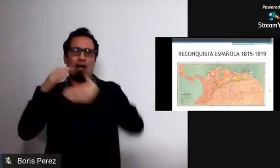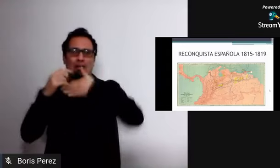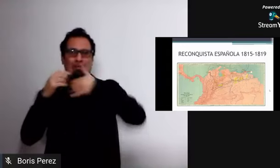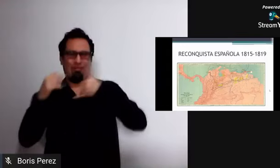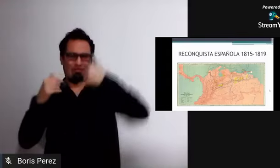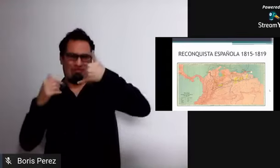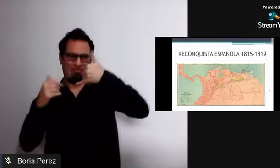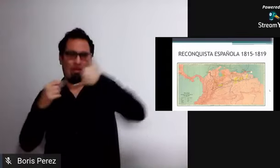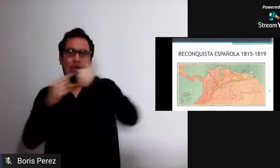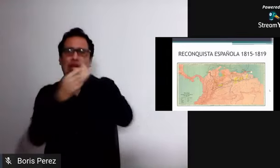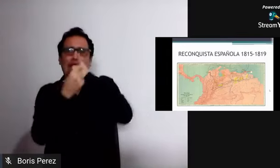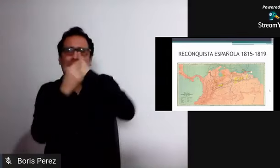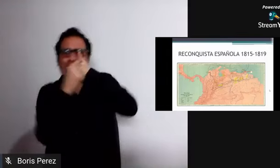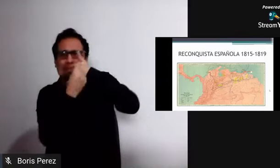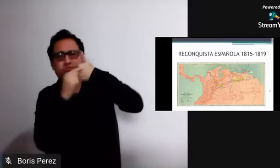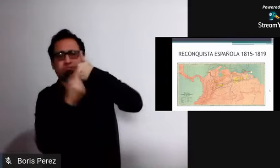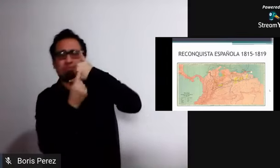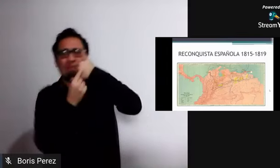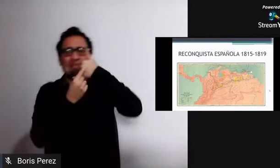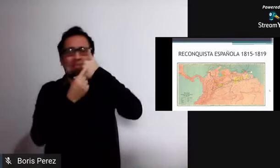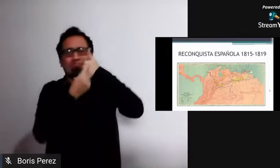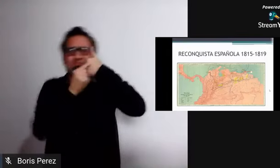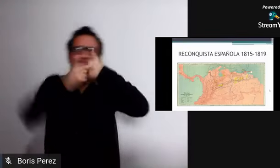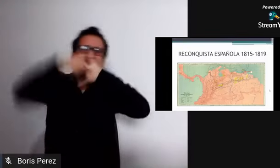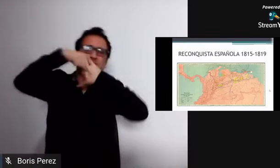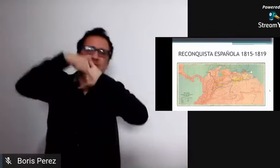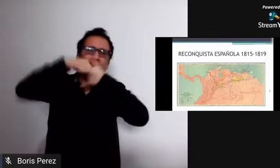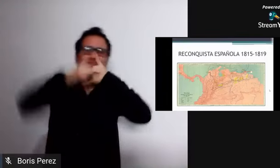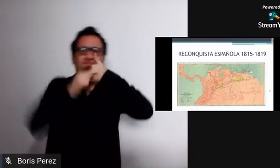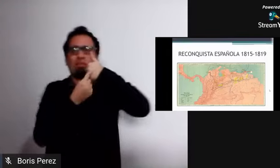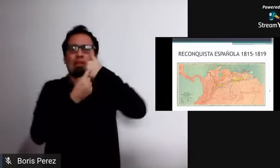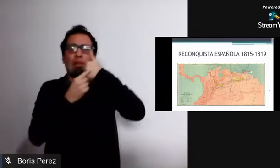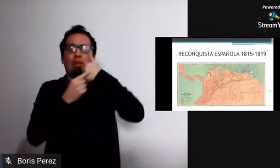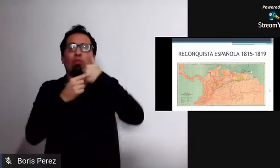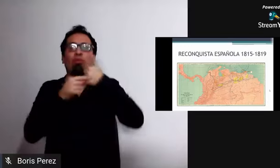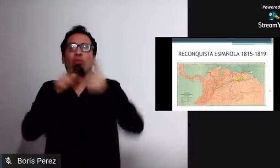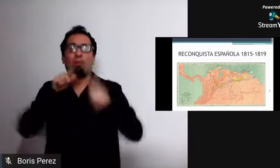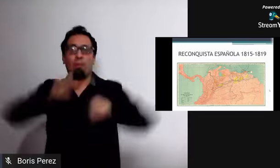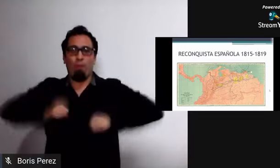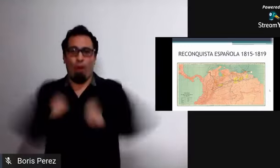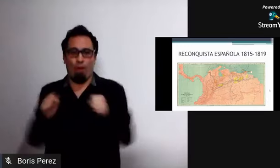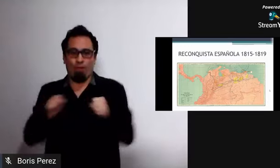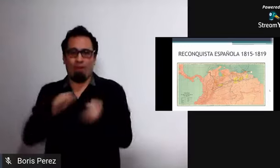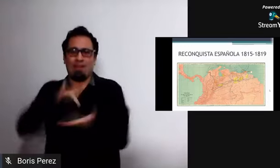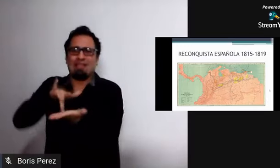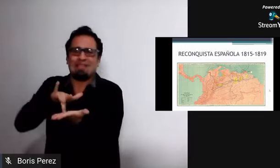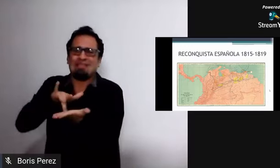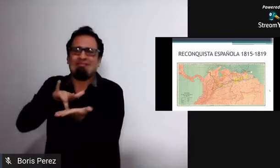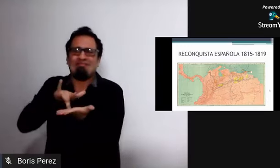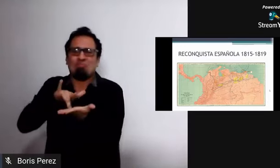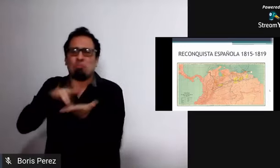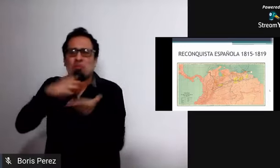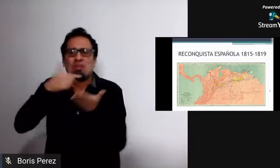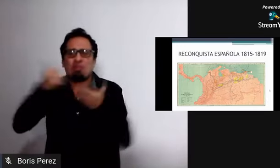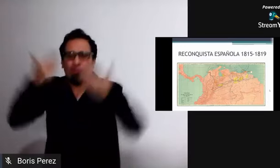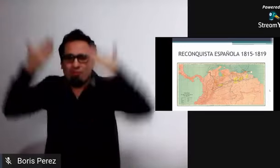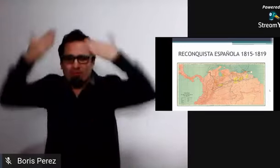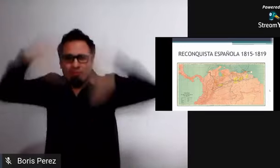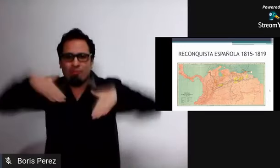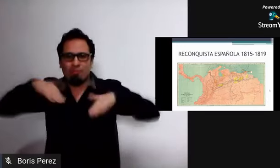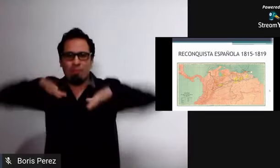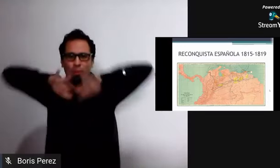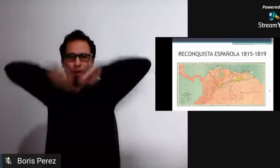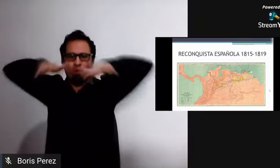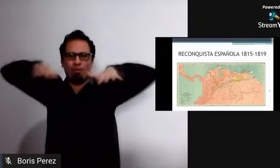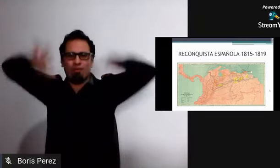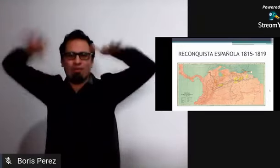reconquista española. En medio de todo ese escenario, Francisco de Paula Santander se encontraba en la